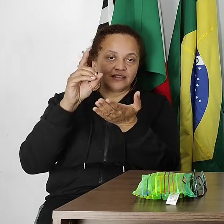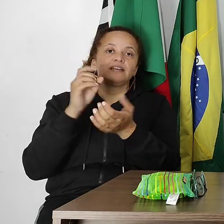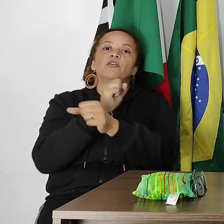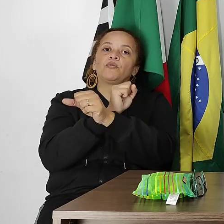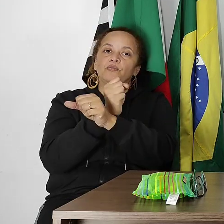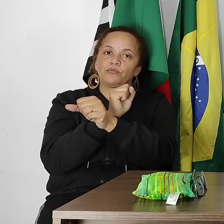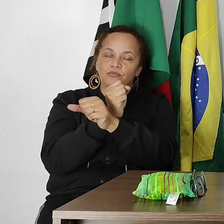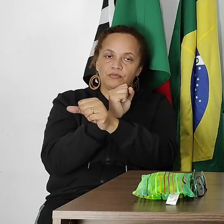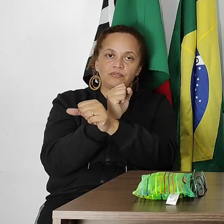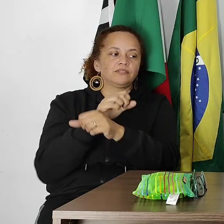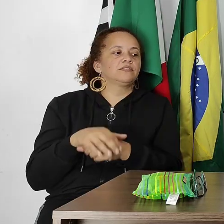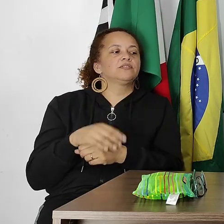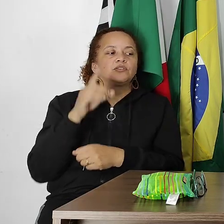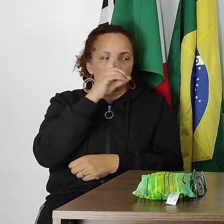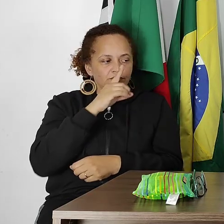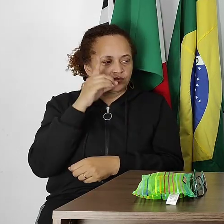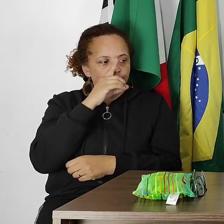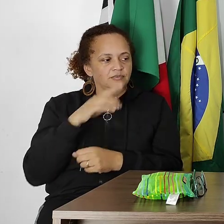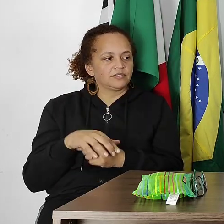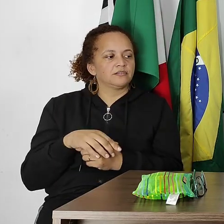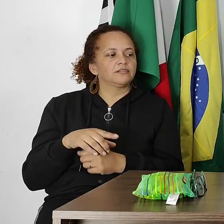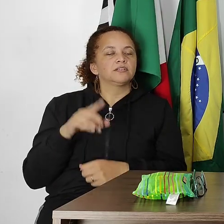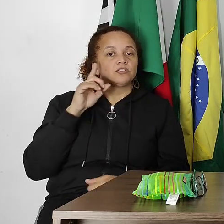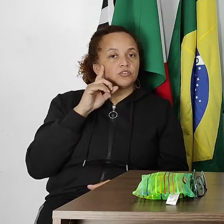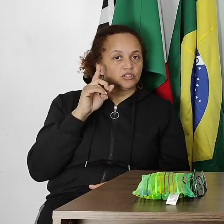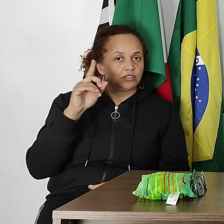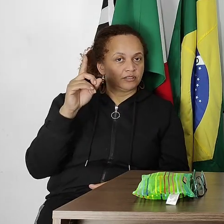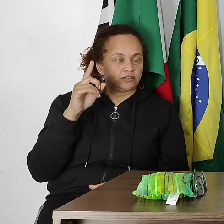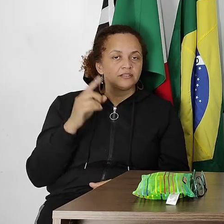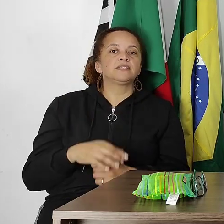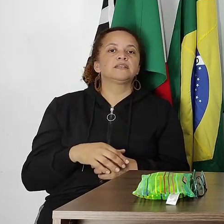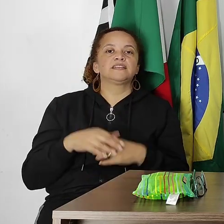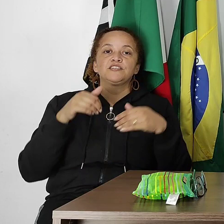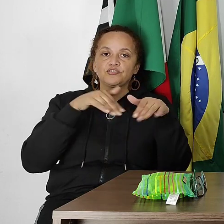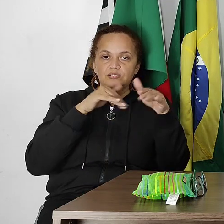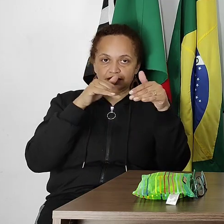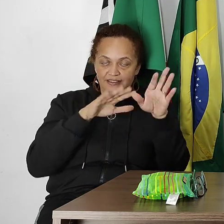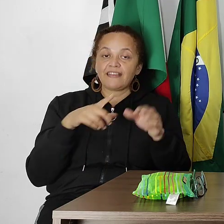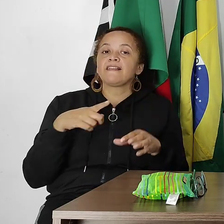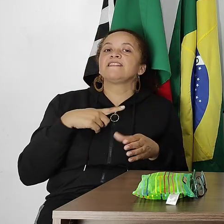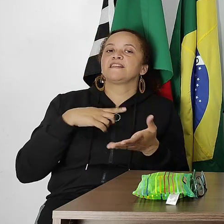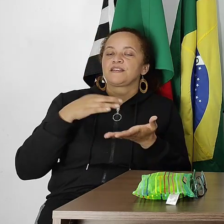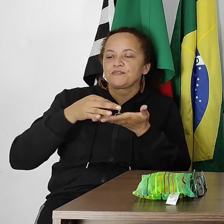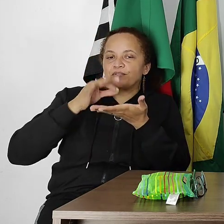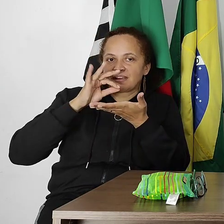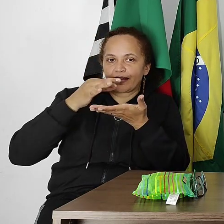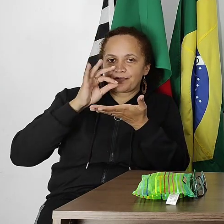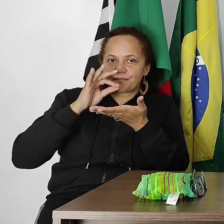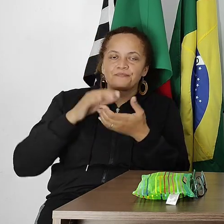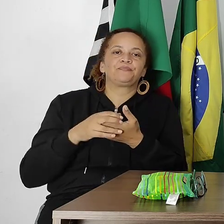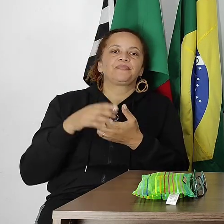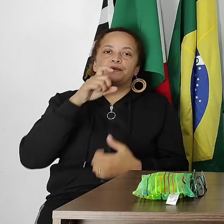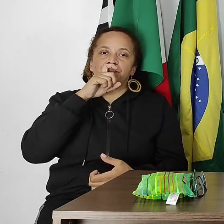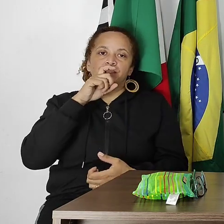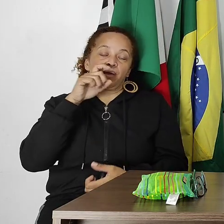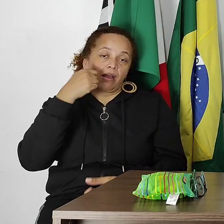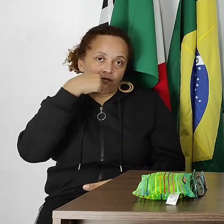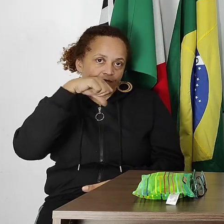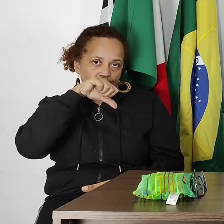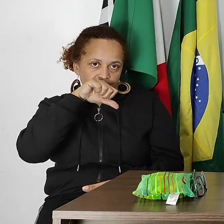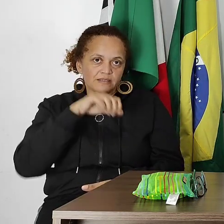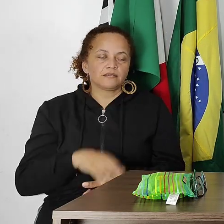no domingo. E dia 15/9 nós teremos o café com os pais, tá? E domingo